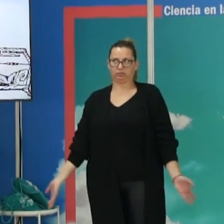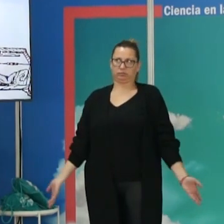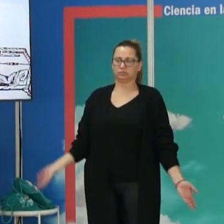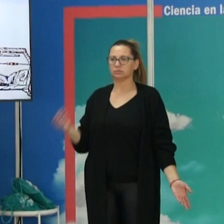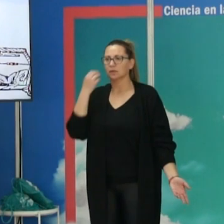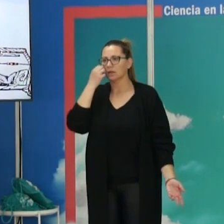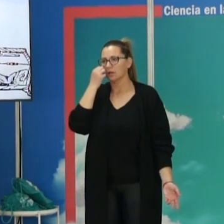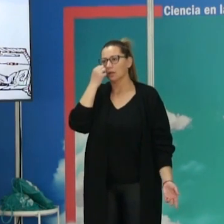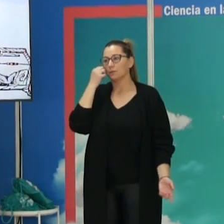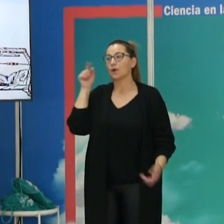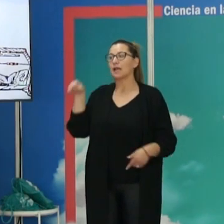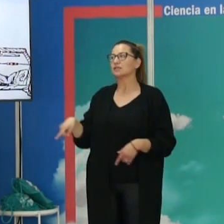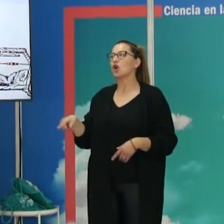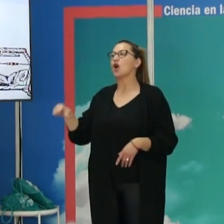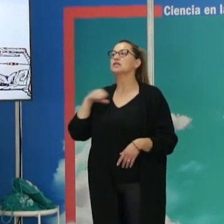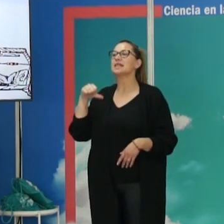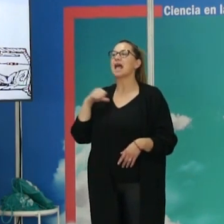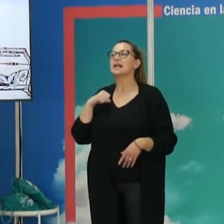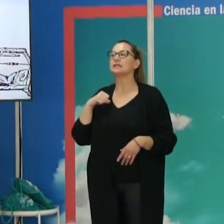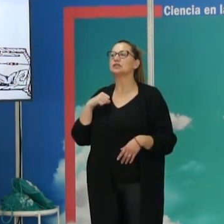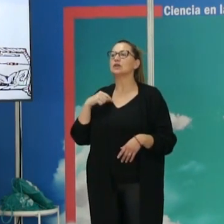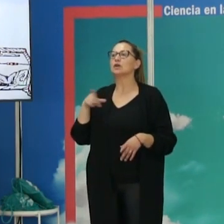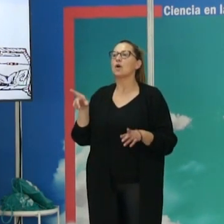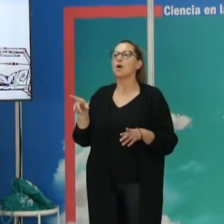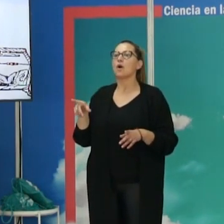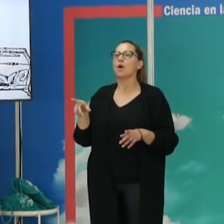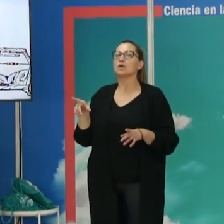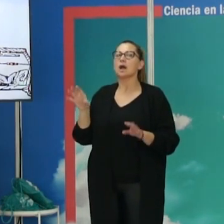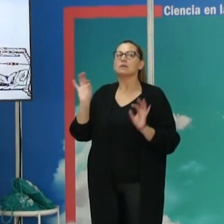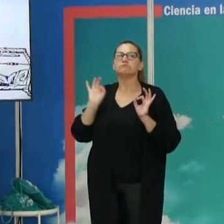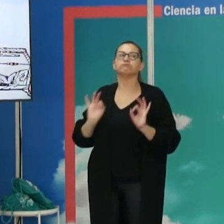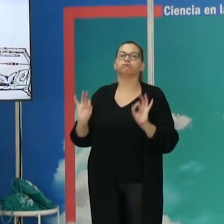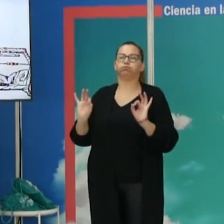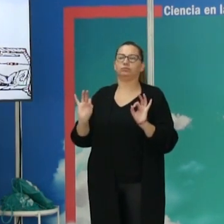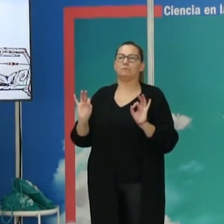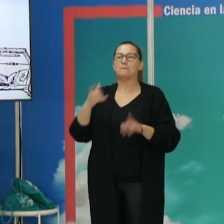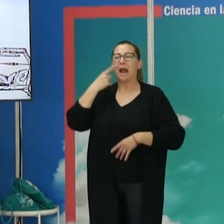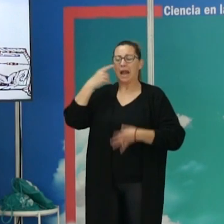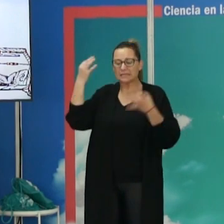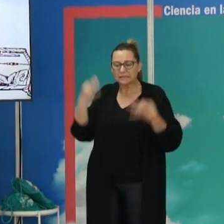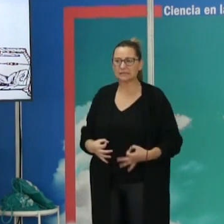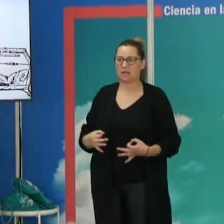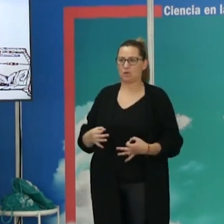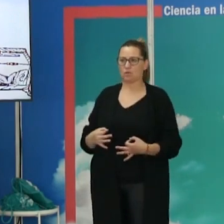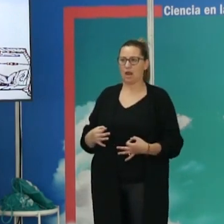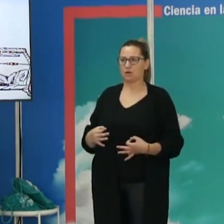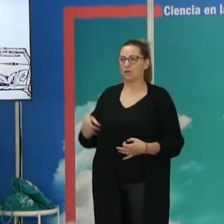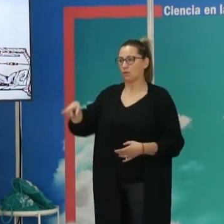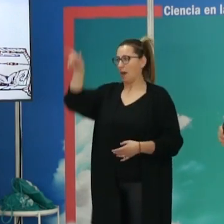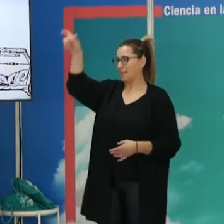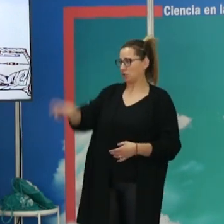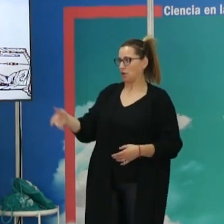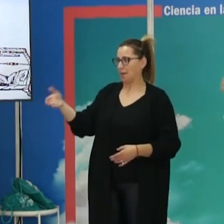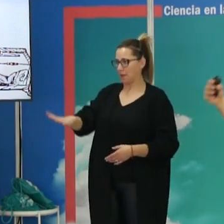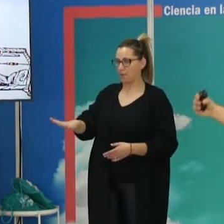además que esos diagnósticos sean puntuales. Es decir, para asegurarnos que nadie vivo es enterrado,